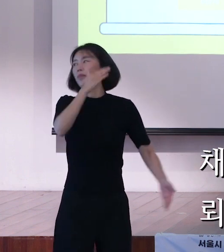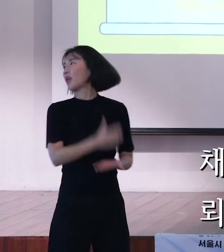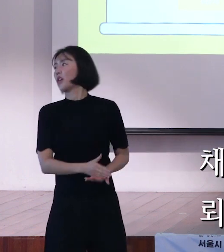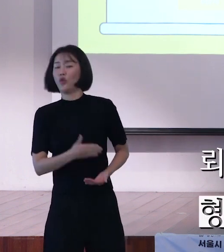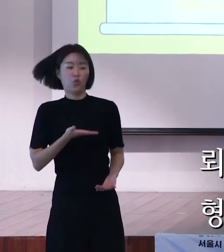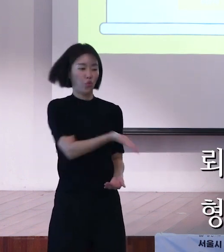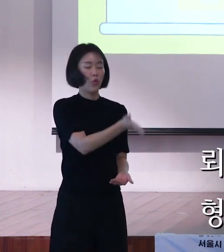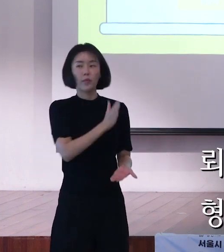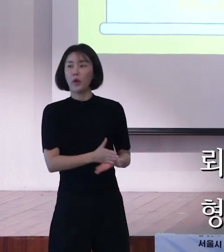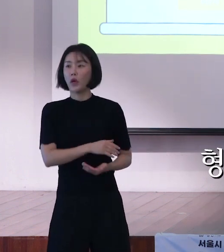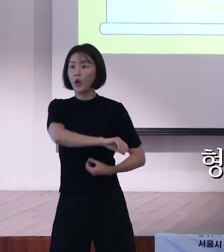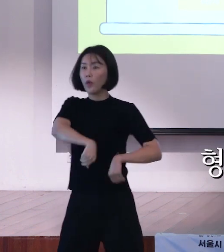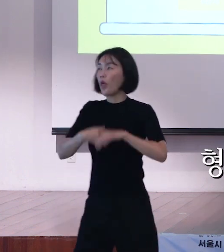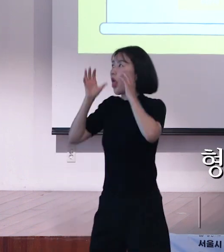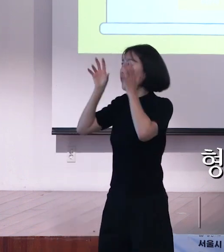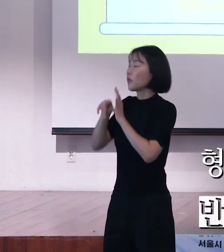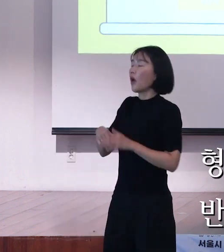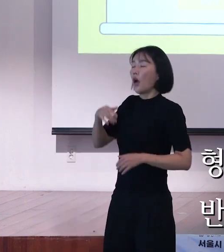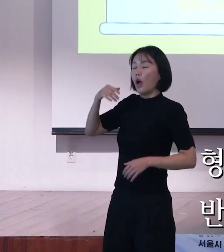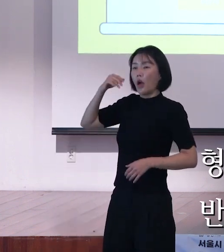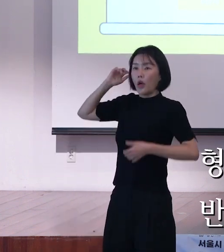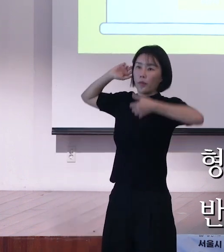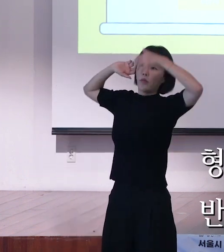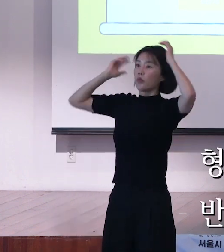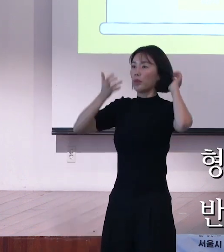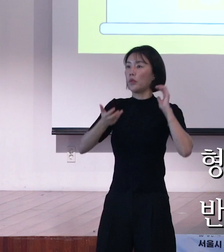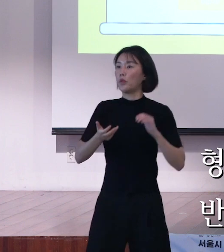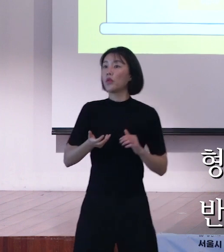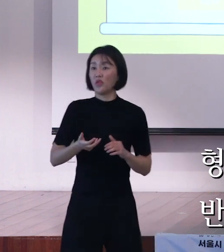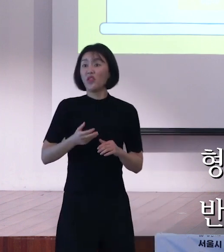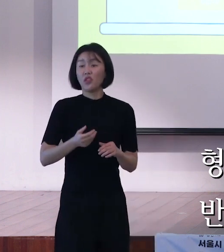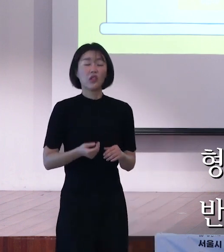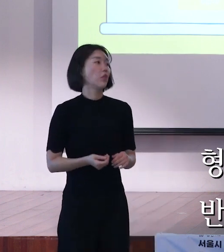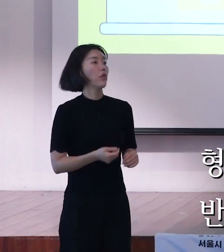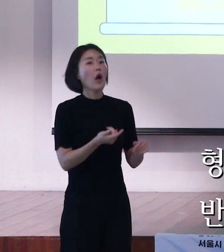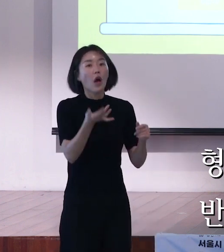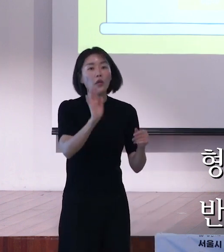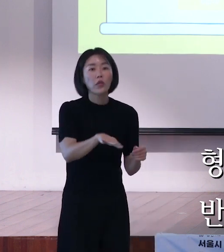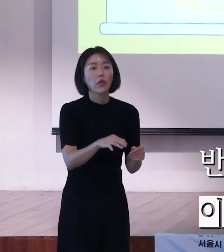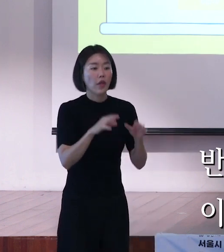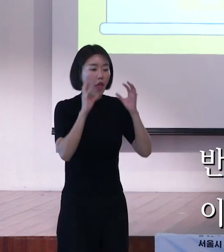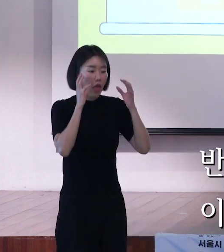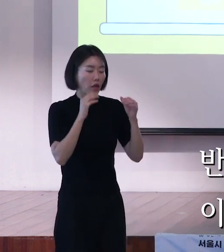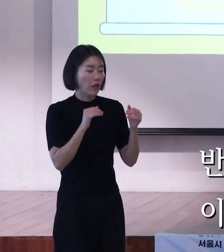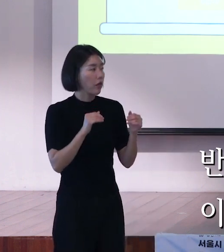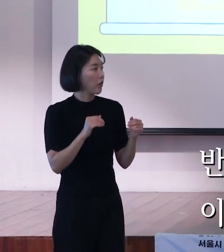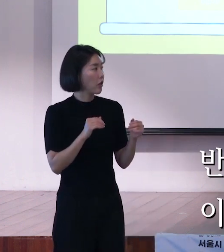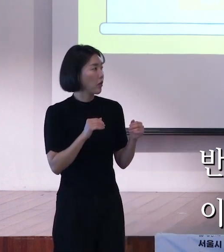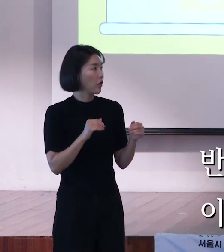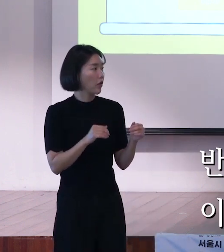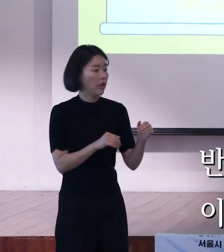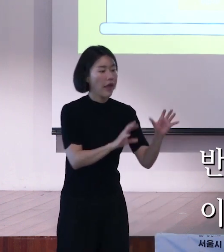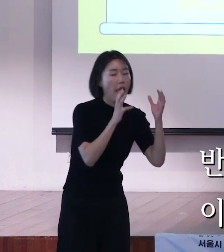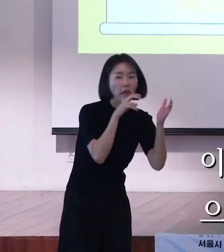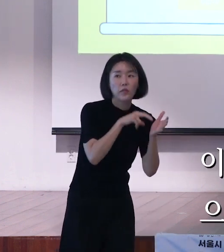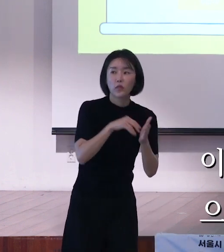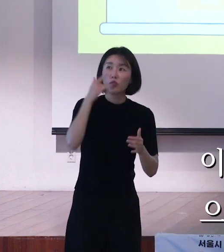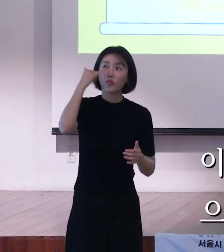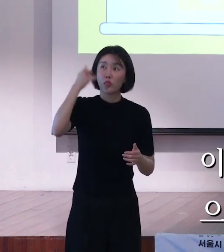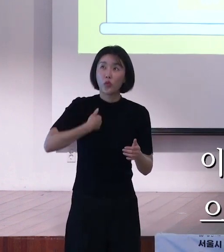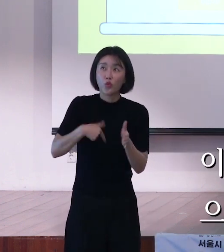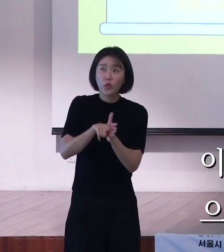된다고 합니다. 반면 이게 적절하게 반응이나 돌봄이 주어지지 않으면 불신감이 생긴다고